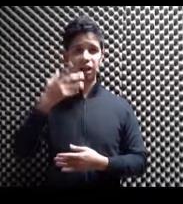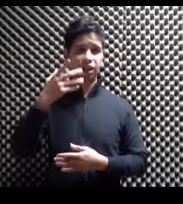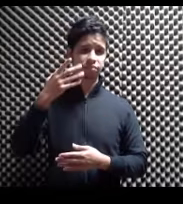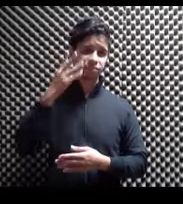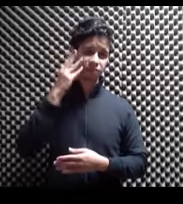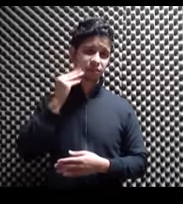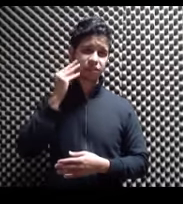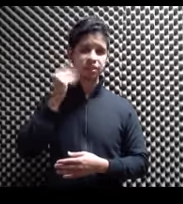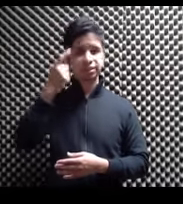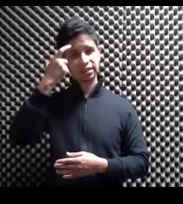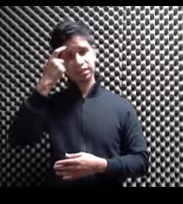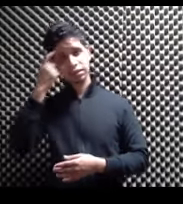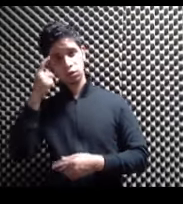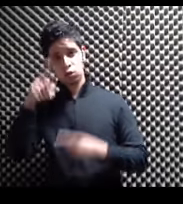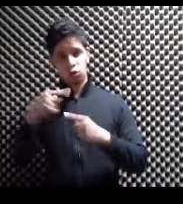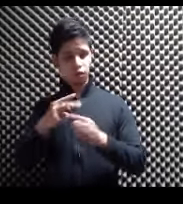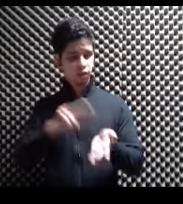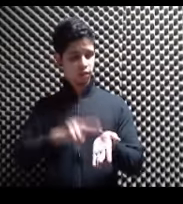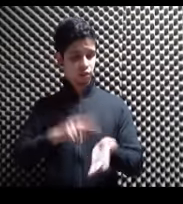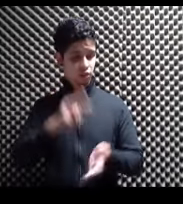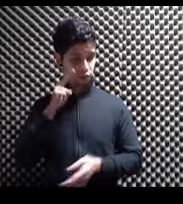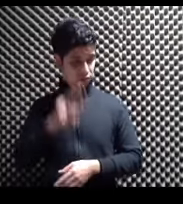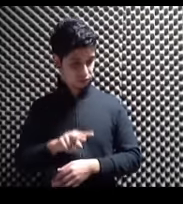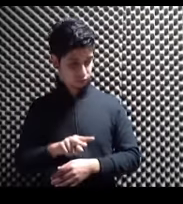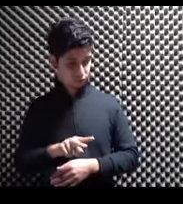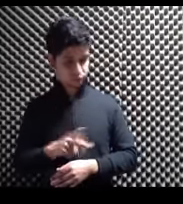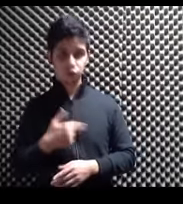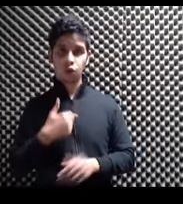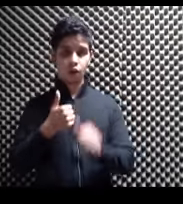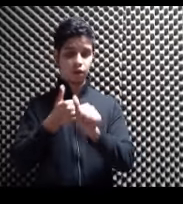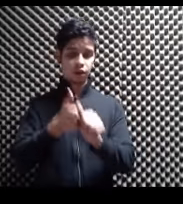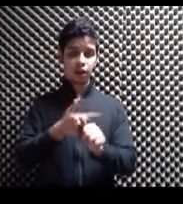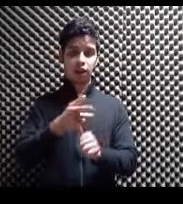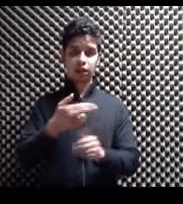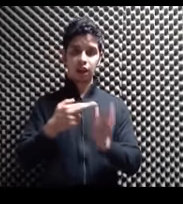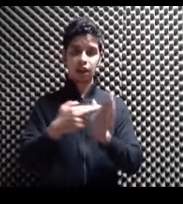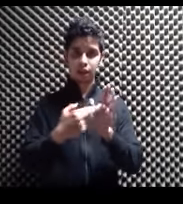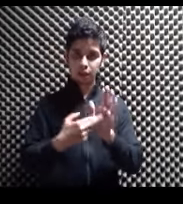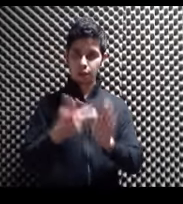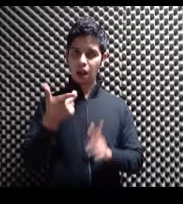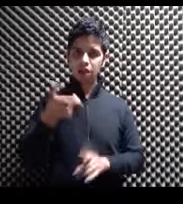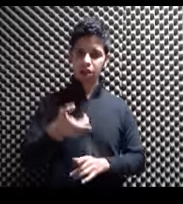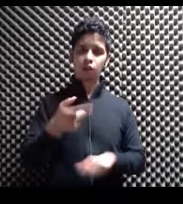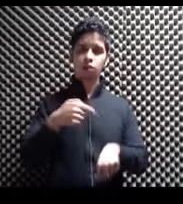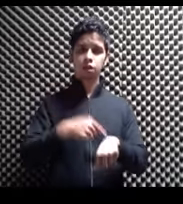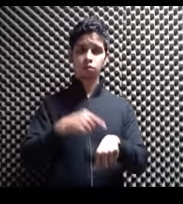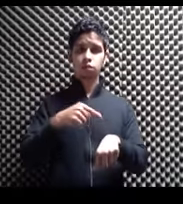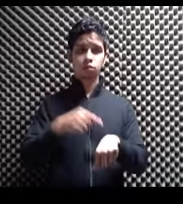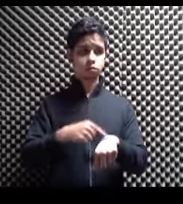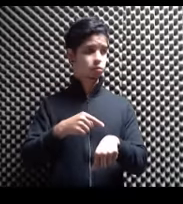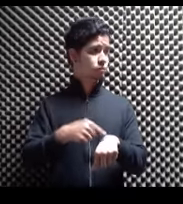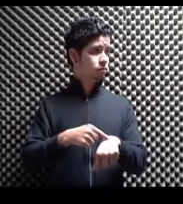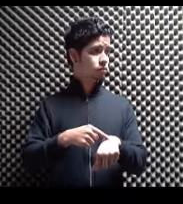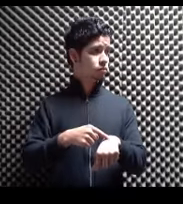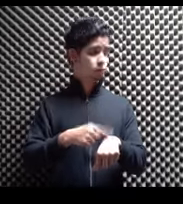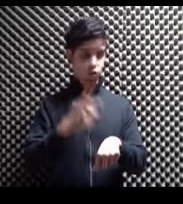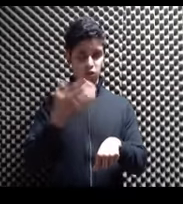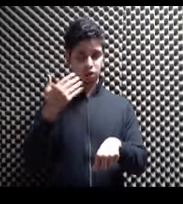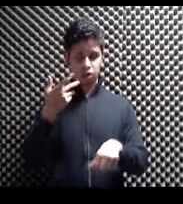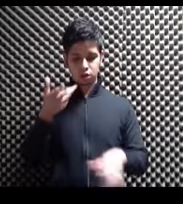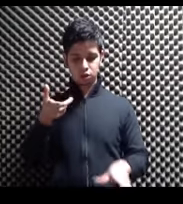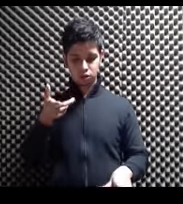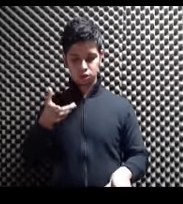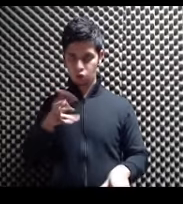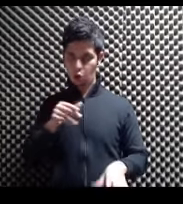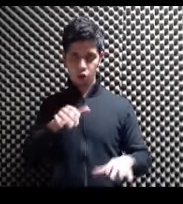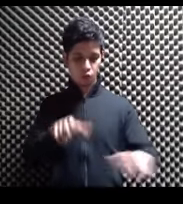dice, vas a seguir estas instrucciones, vas a inyectarlo. Al principio yo lo inyectaba sin aguantarlo. Hasta que un día lo fui a inyectar y me